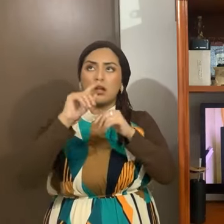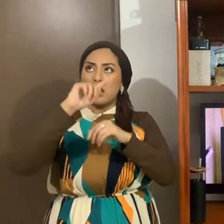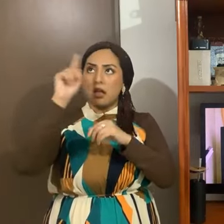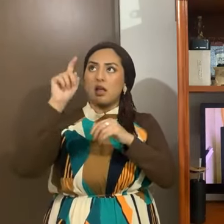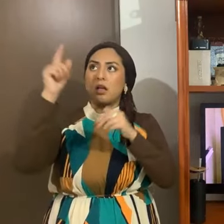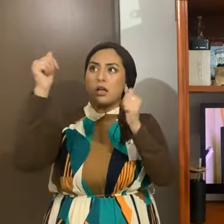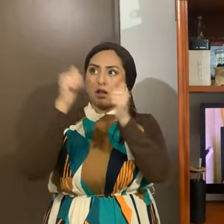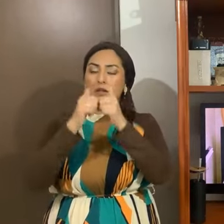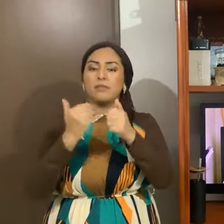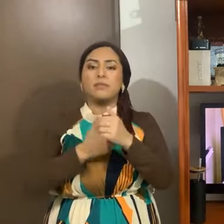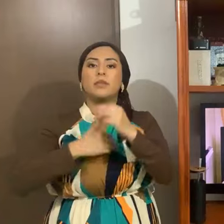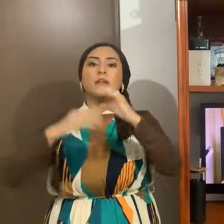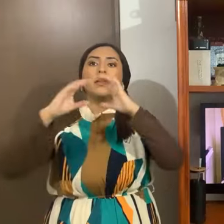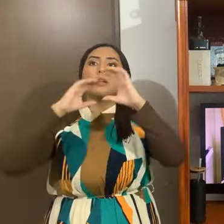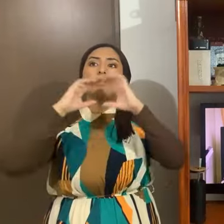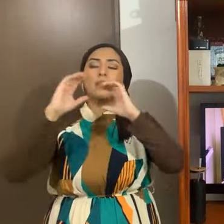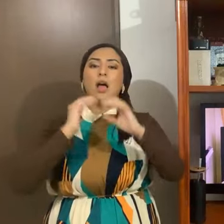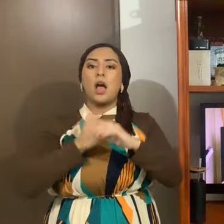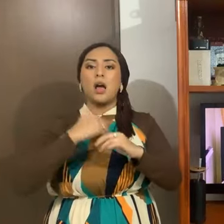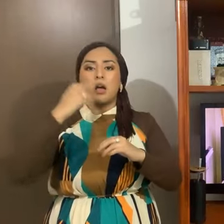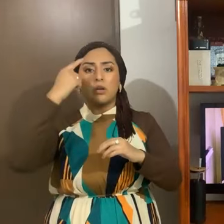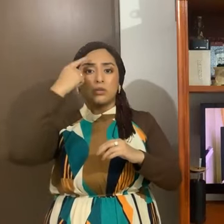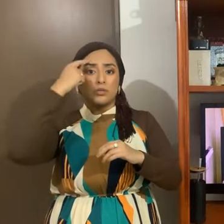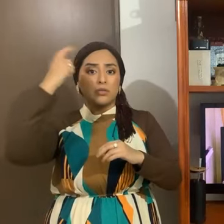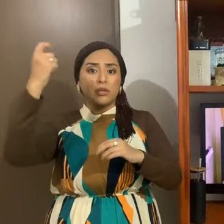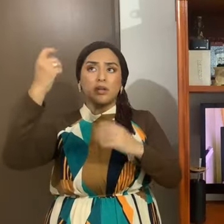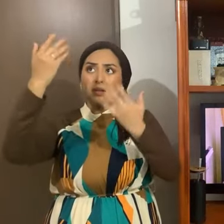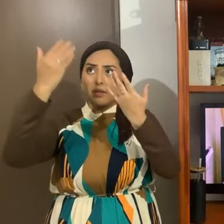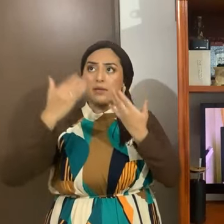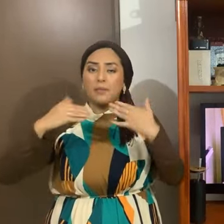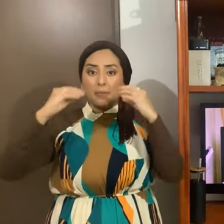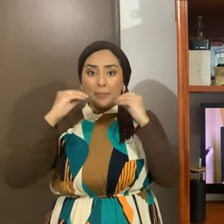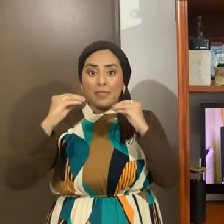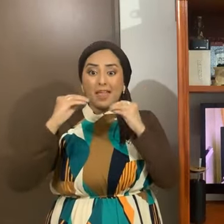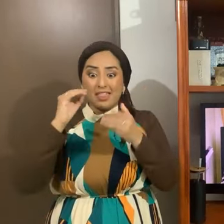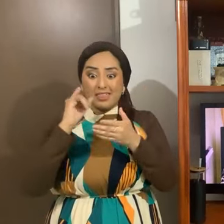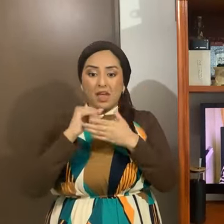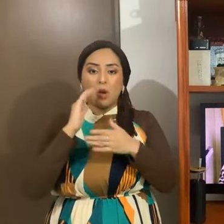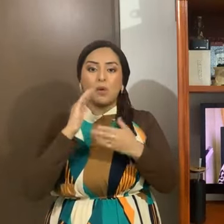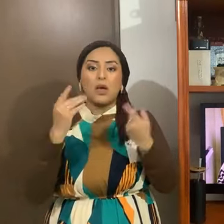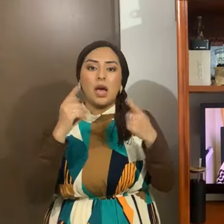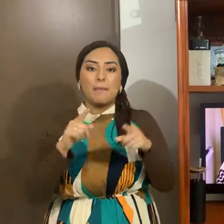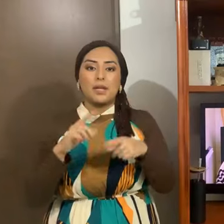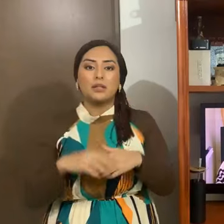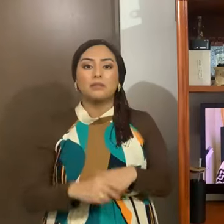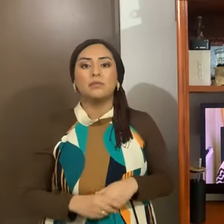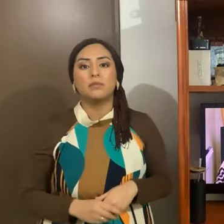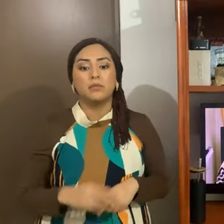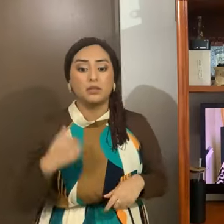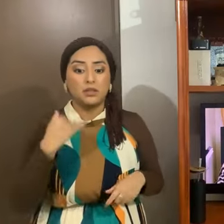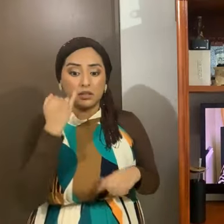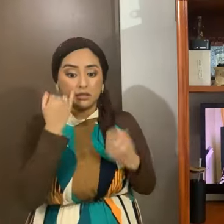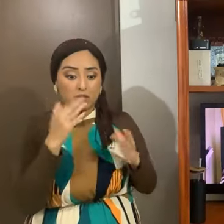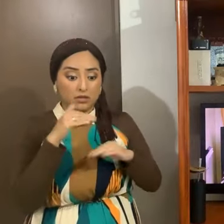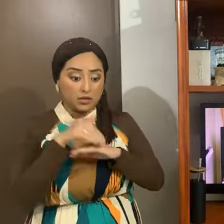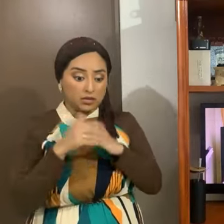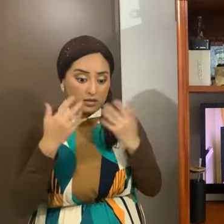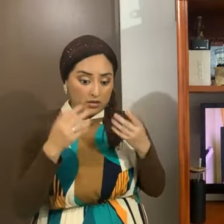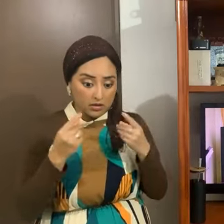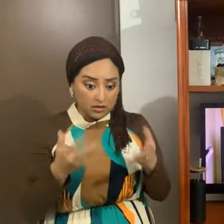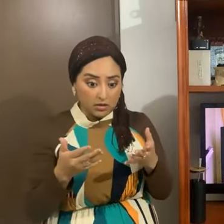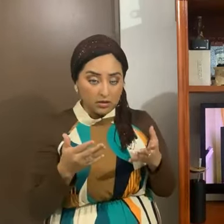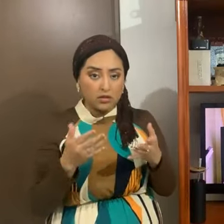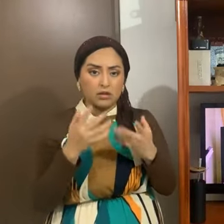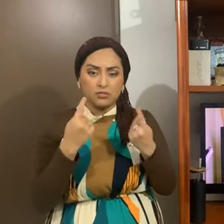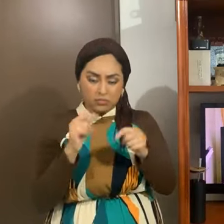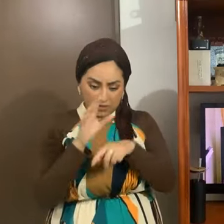con nosotros, que nos hable nuestros sueños, que nos ministre, eso sucederá. Si ya lo hicimos en la noche, vamos a hacer